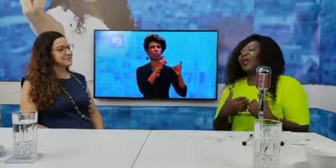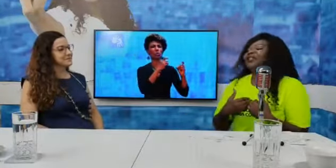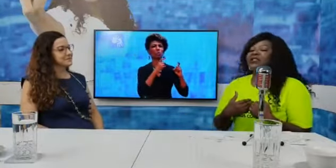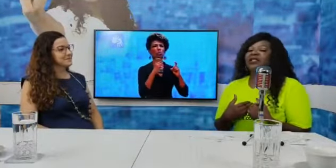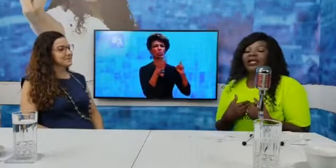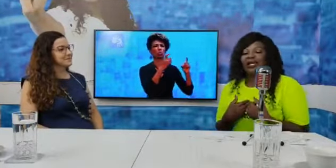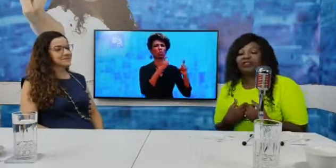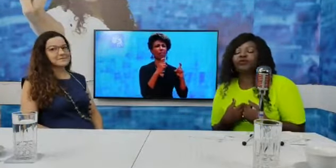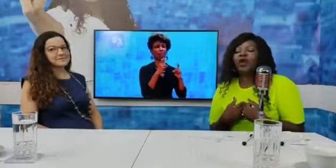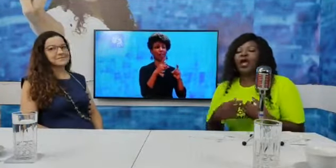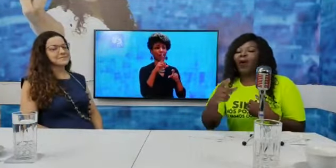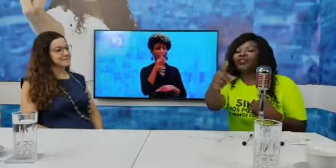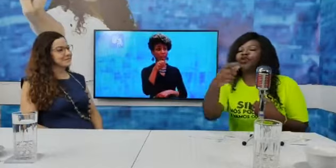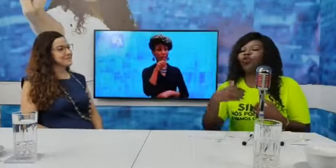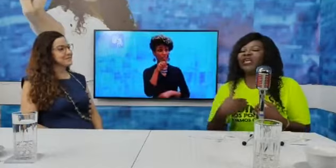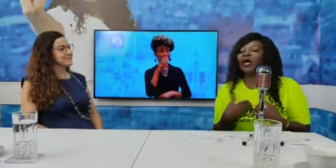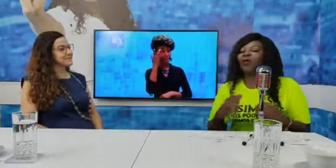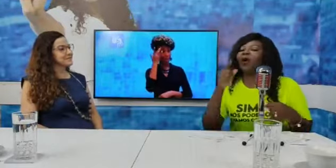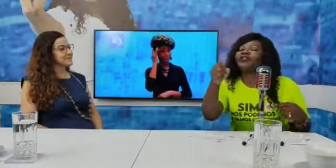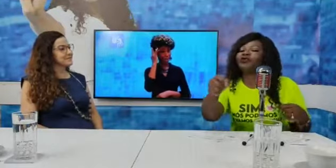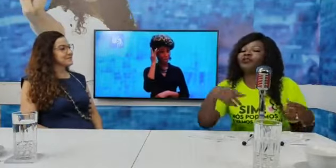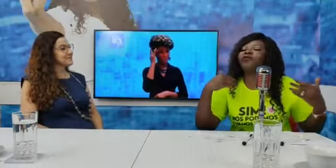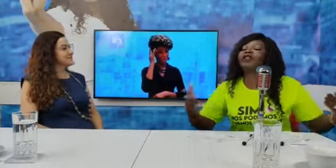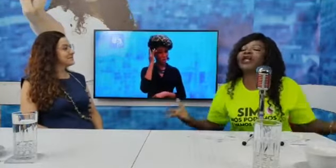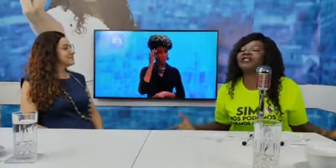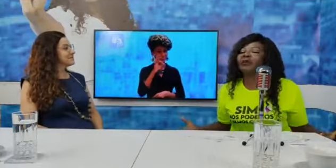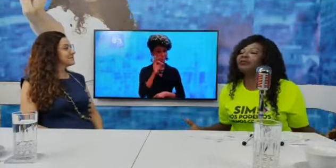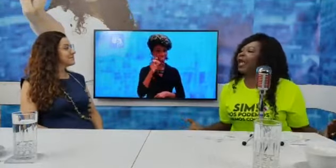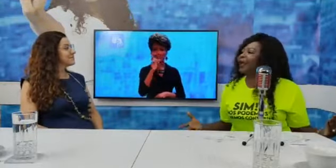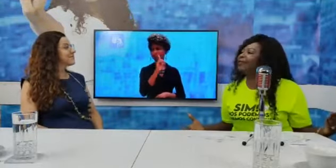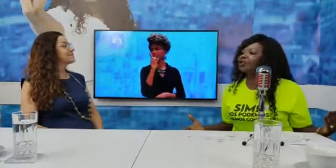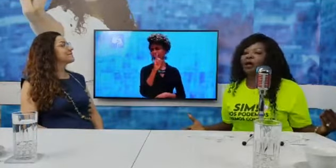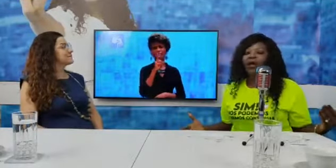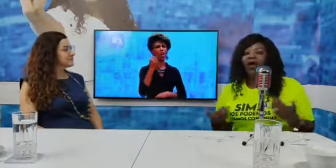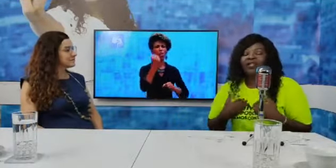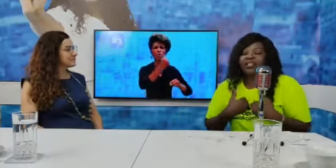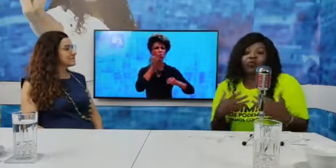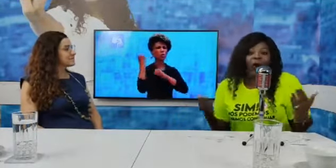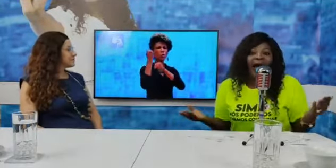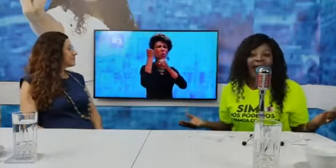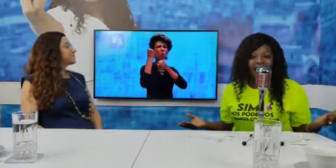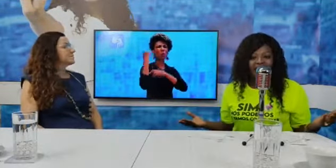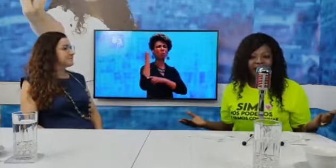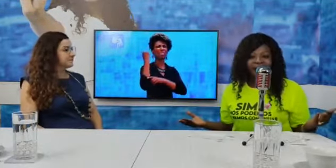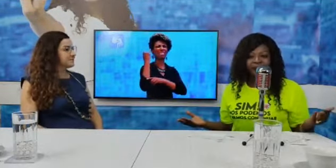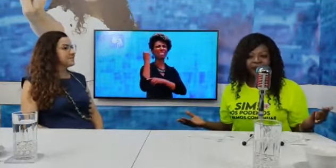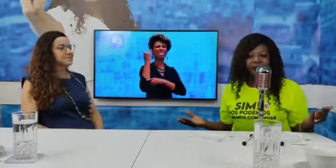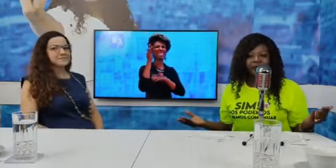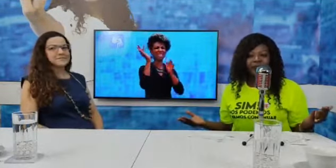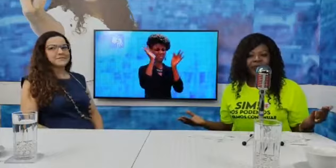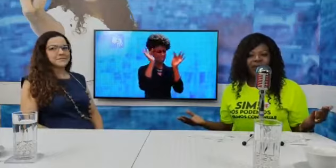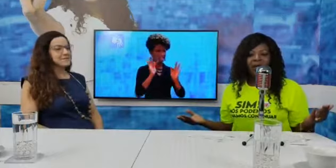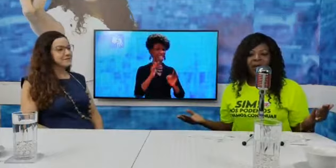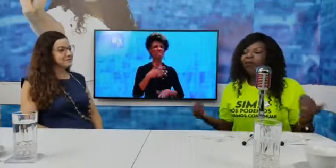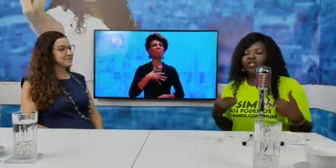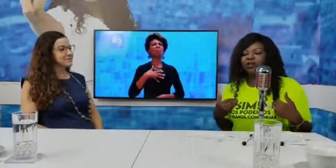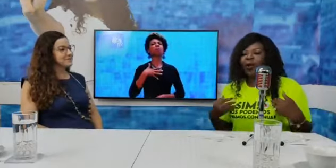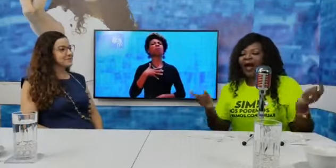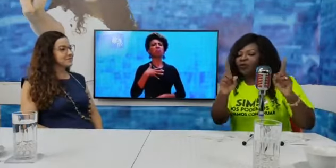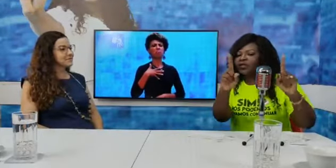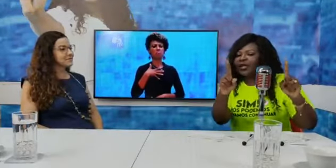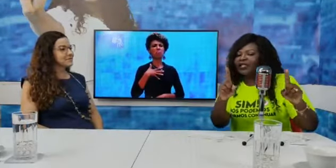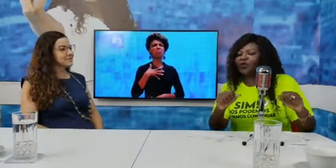não pense que isso eu acho ruim, não, eu acho isso um fortalecimento da rede, eu me sinto honrada. Eu